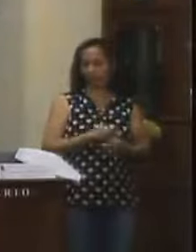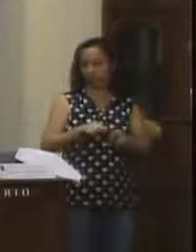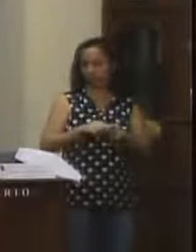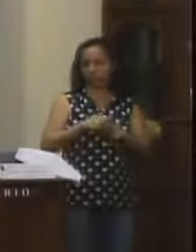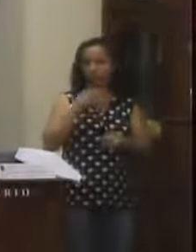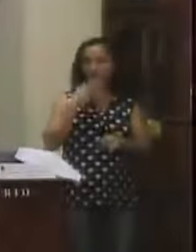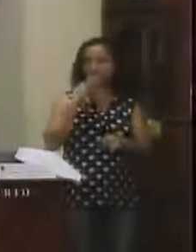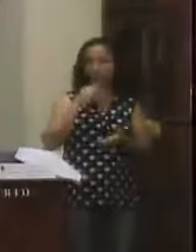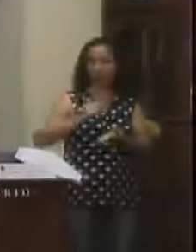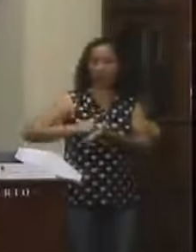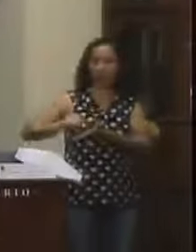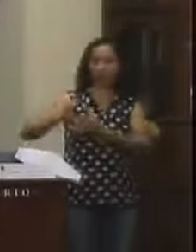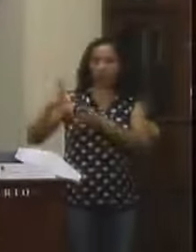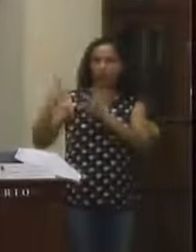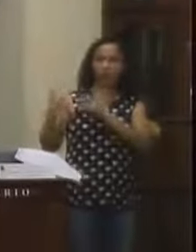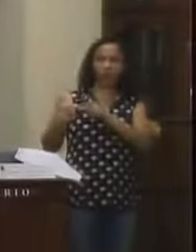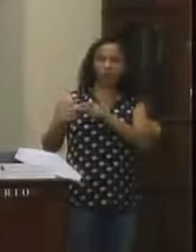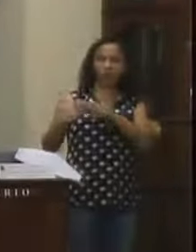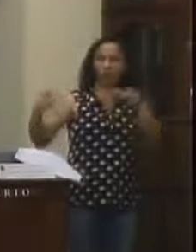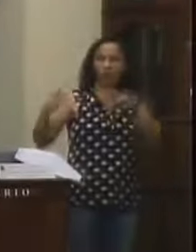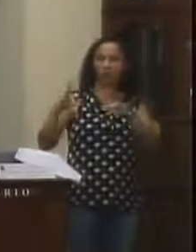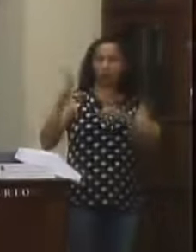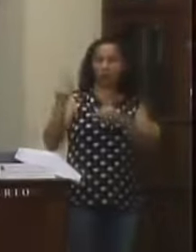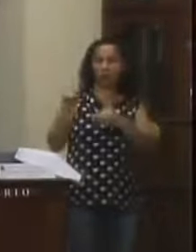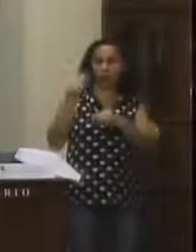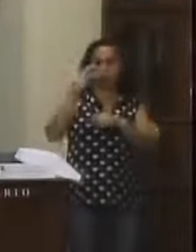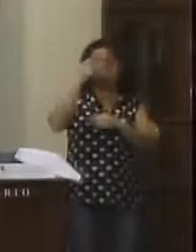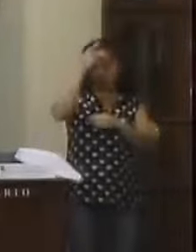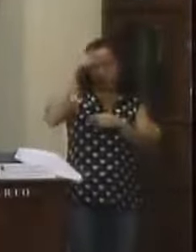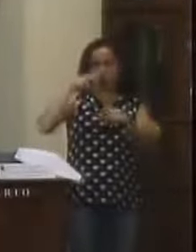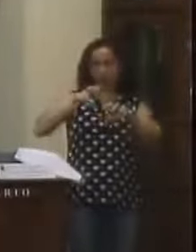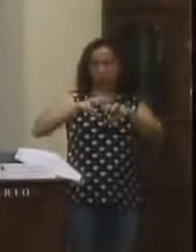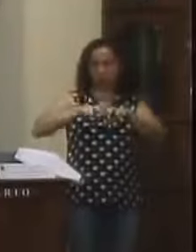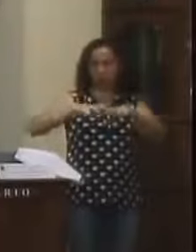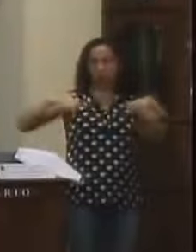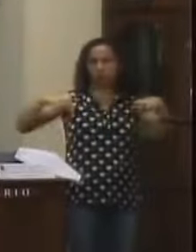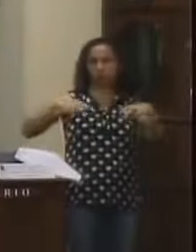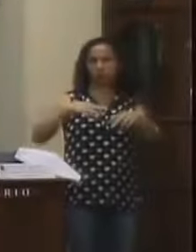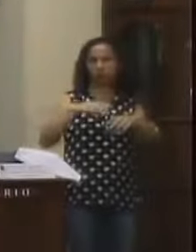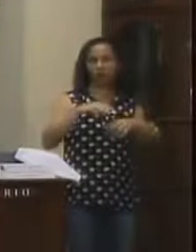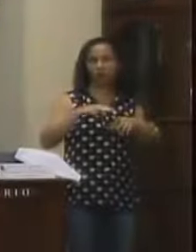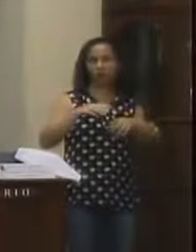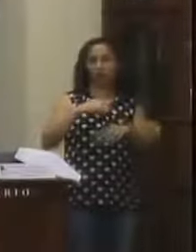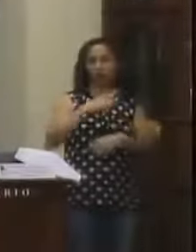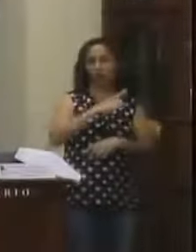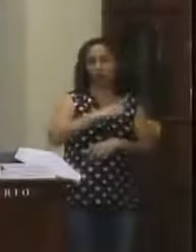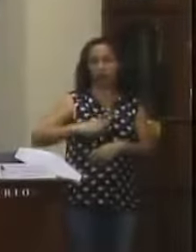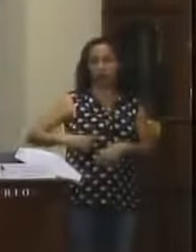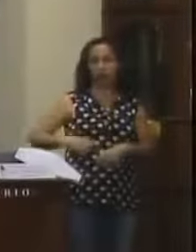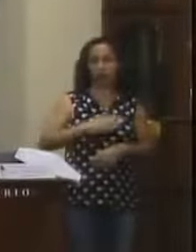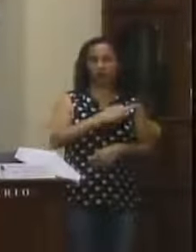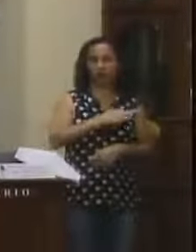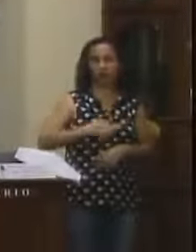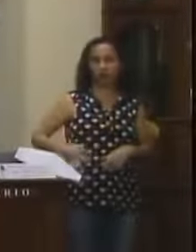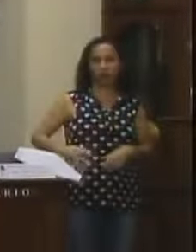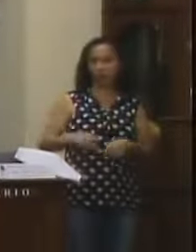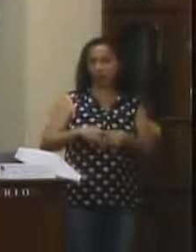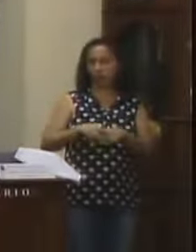foi assinado por maioria dos membros da mesa diretora, dando legitimidade ao projeto apresentado. Quanto ao aspecto material, manifesta também